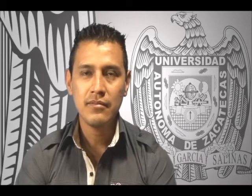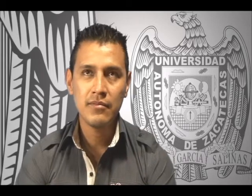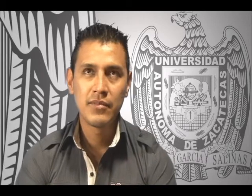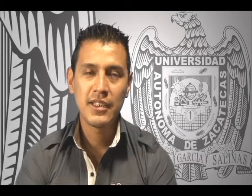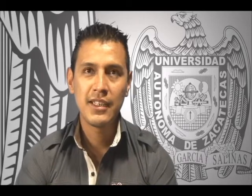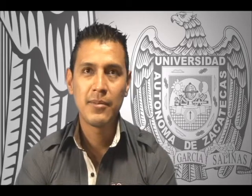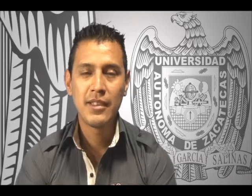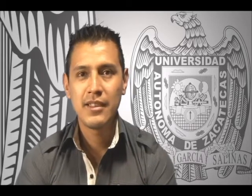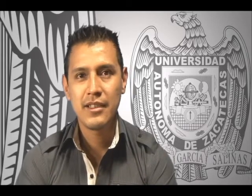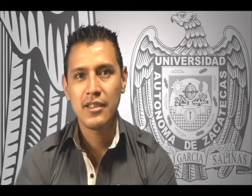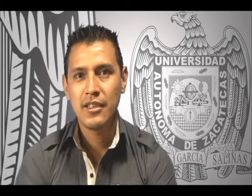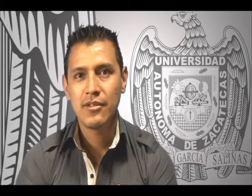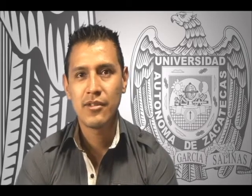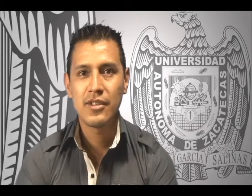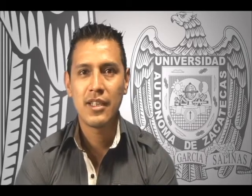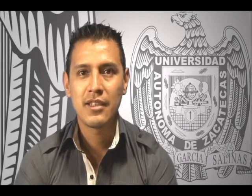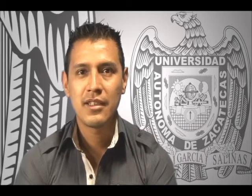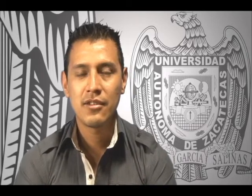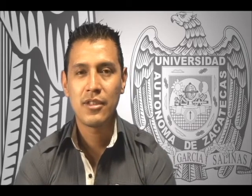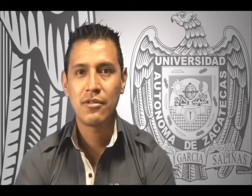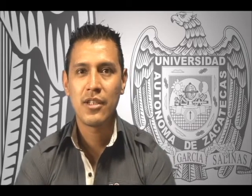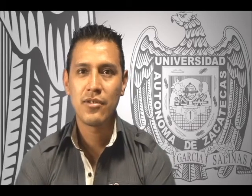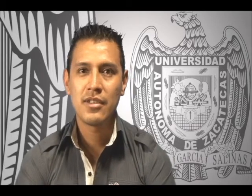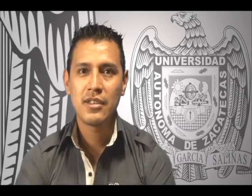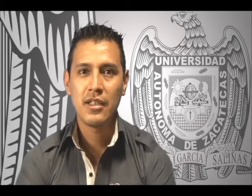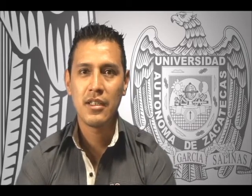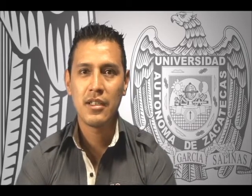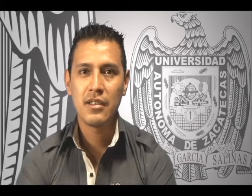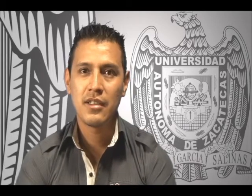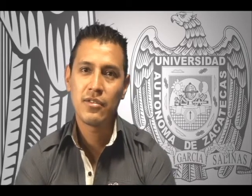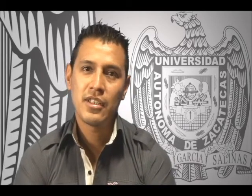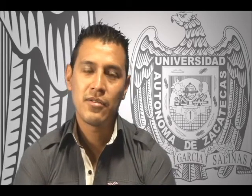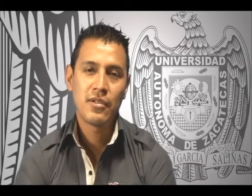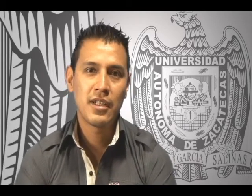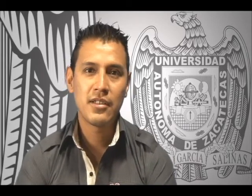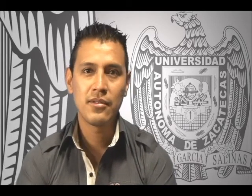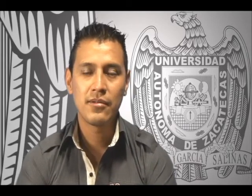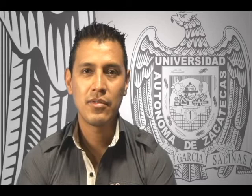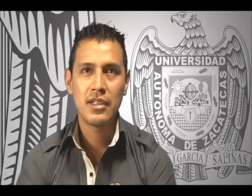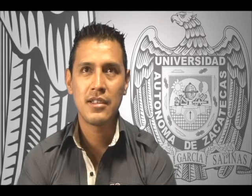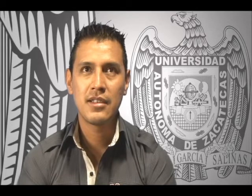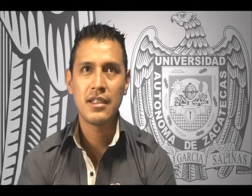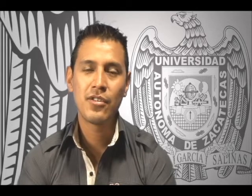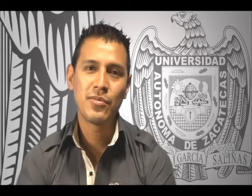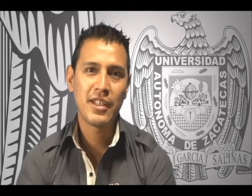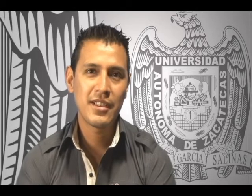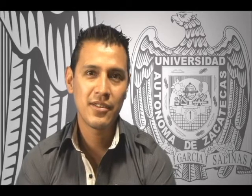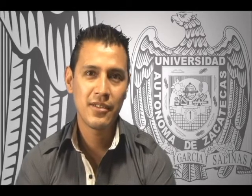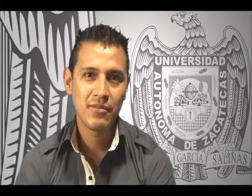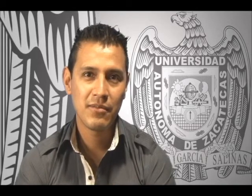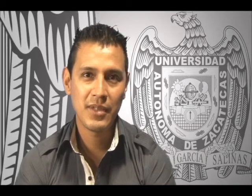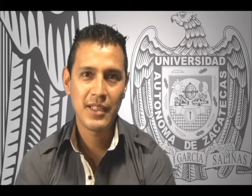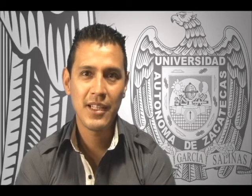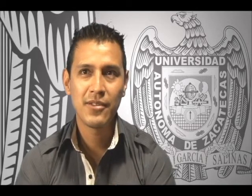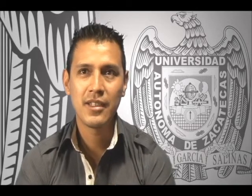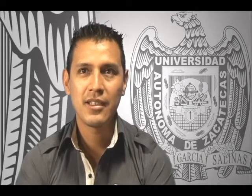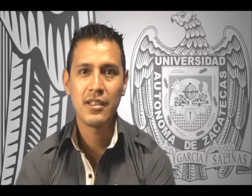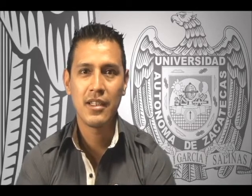Entonces, prácticamente desde chiquito, no sé, tres, cuatro años, este, se nos inculca eso. Que es la comunicación vital, ¿no? De